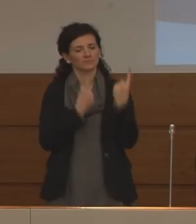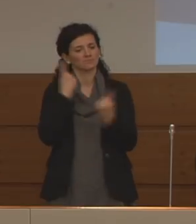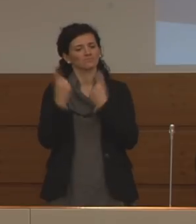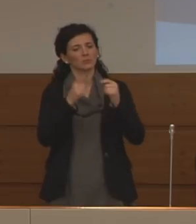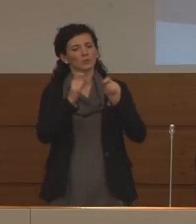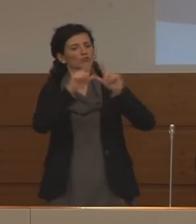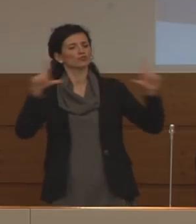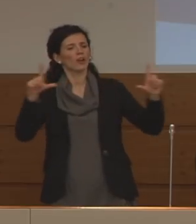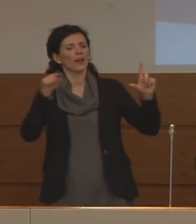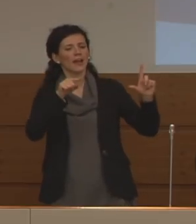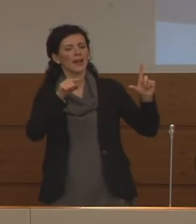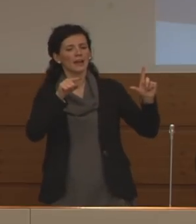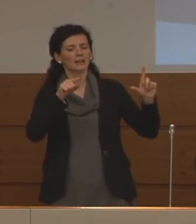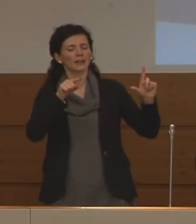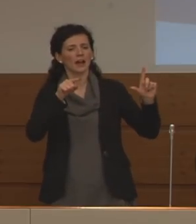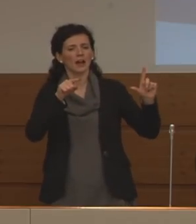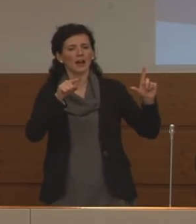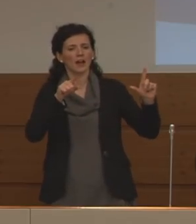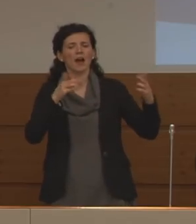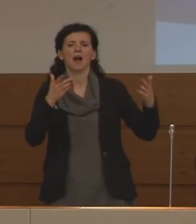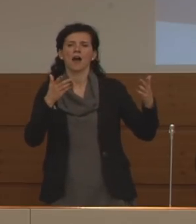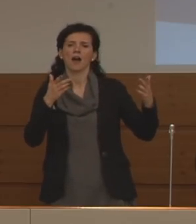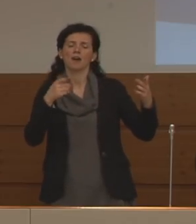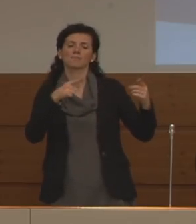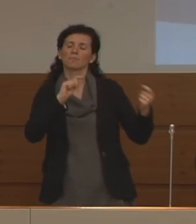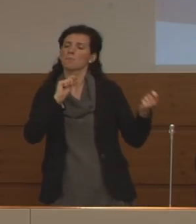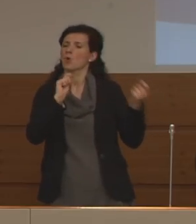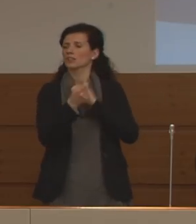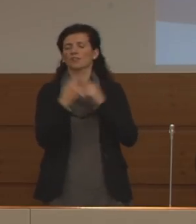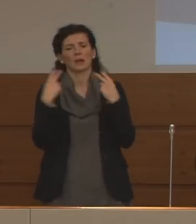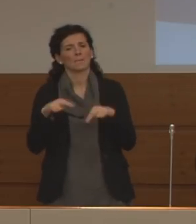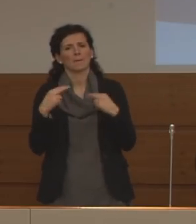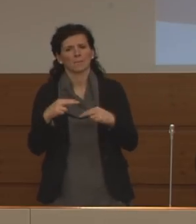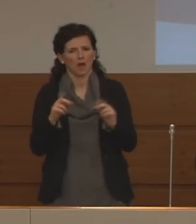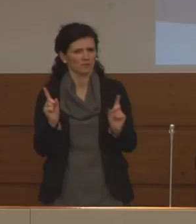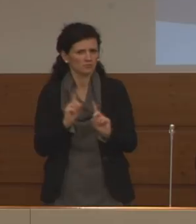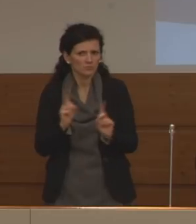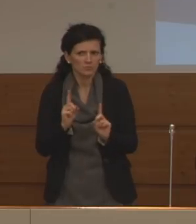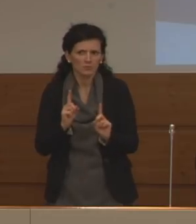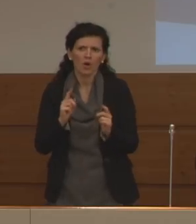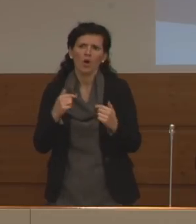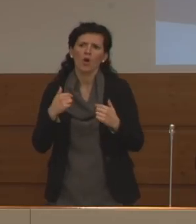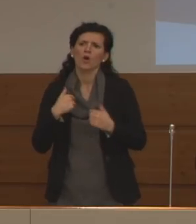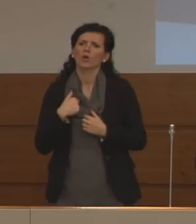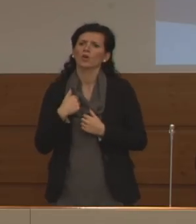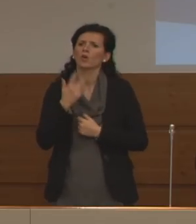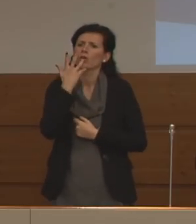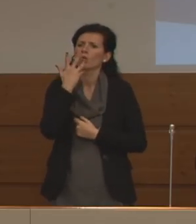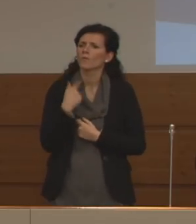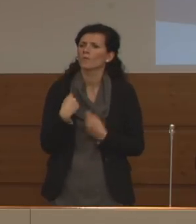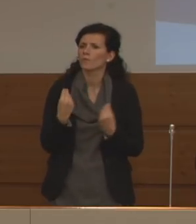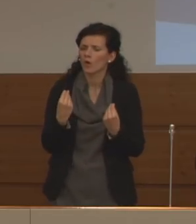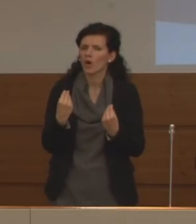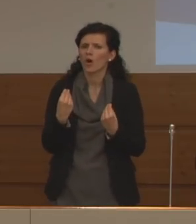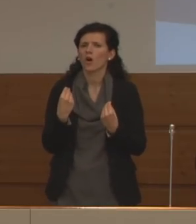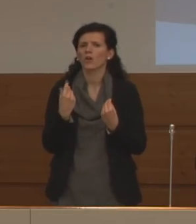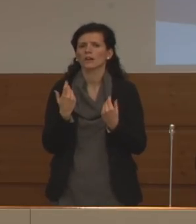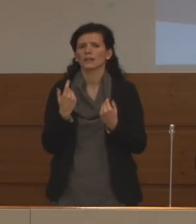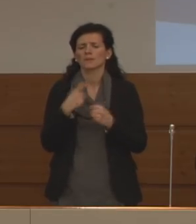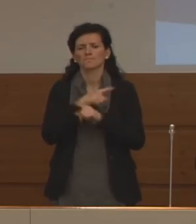più ulteriormente modificabile attirava l'attenzione sul fatto che le misure